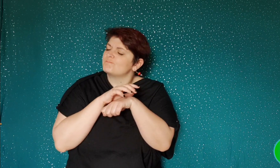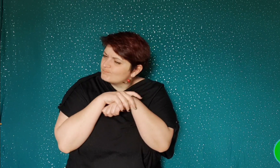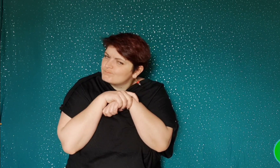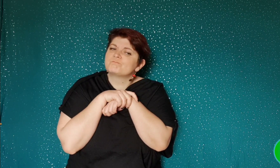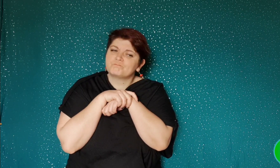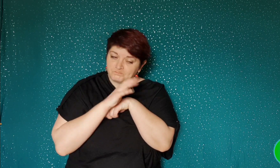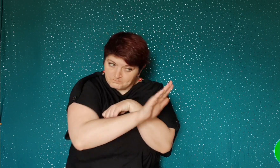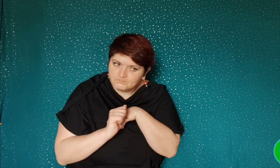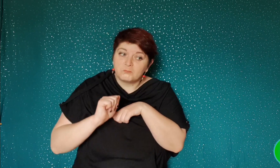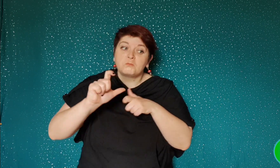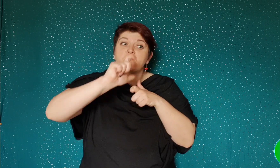Sans doute, dit grand-père.